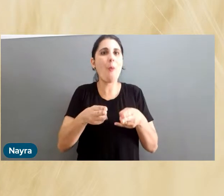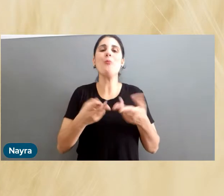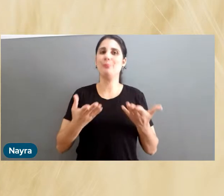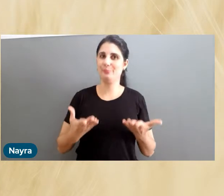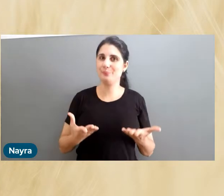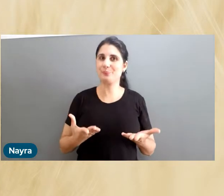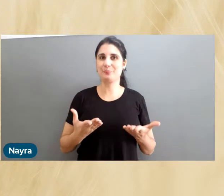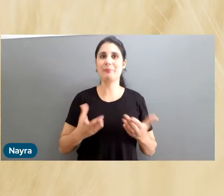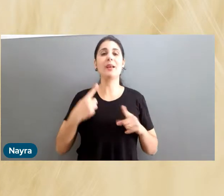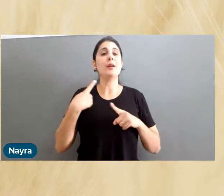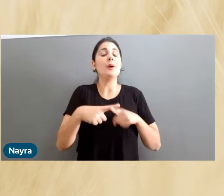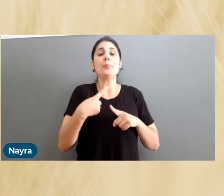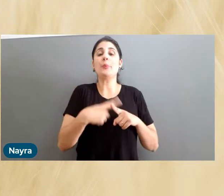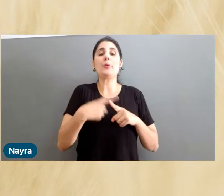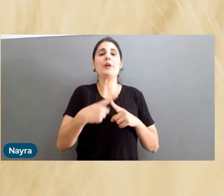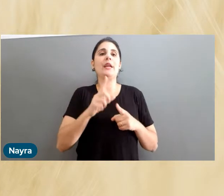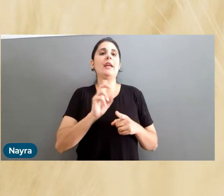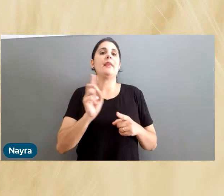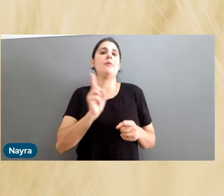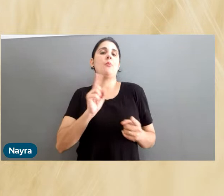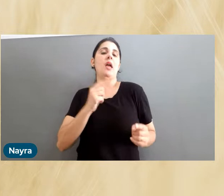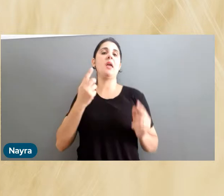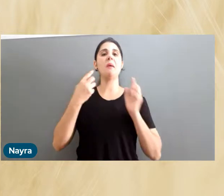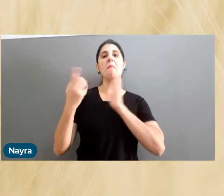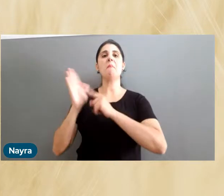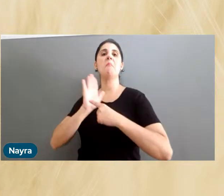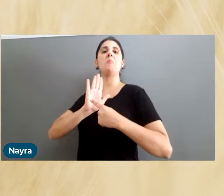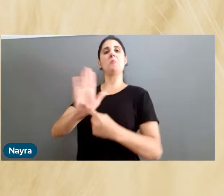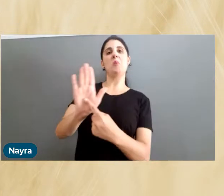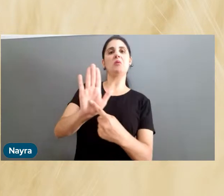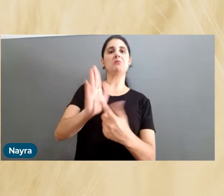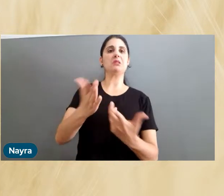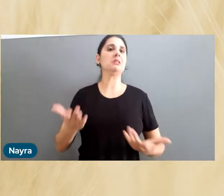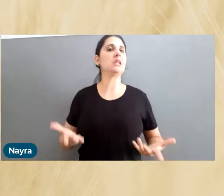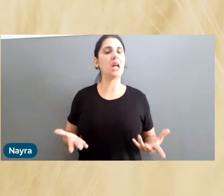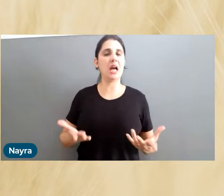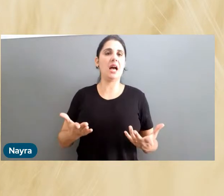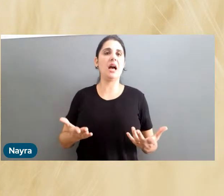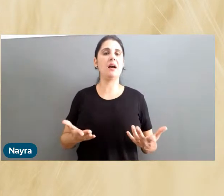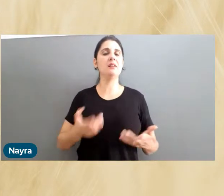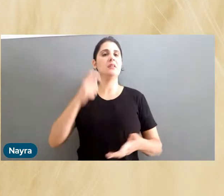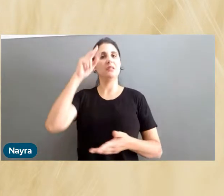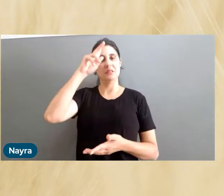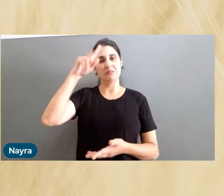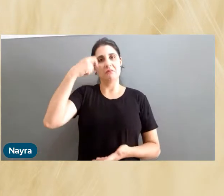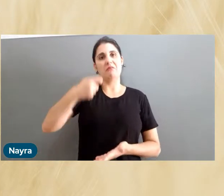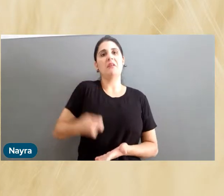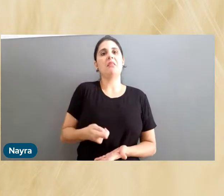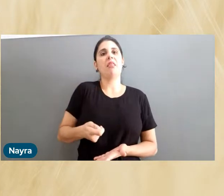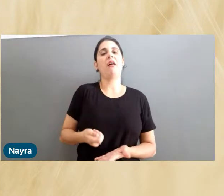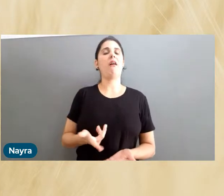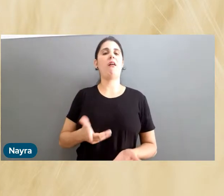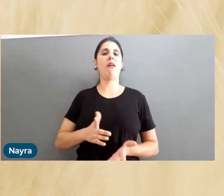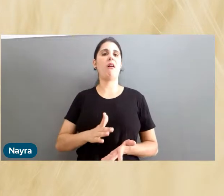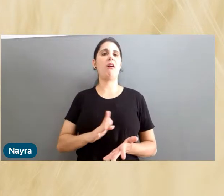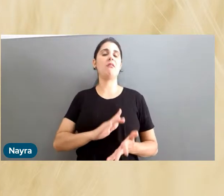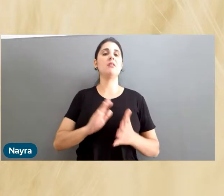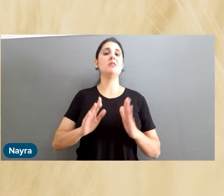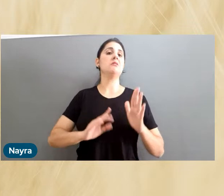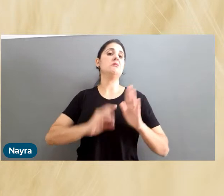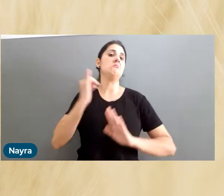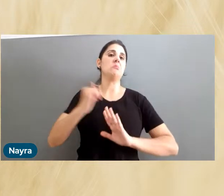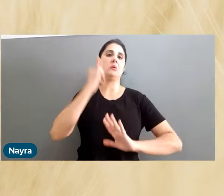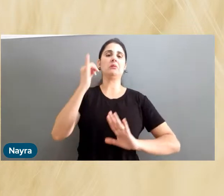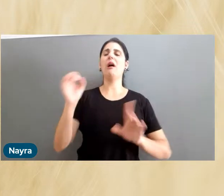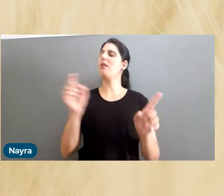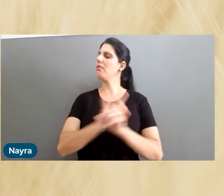é a envergadura pública daquilo que nós fazemos que define a importância e a estatura do que